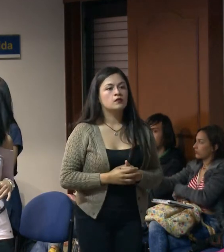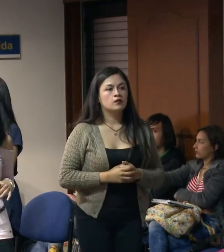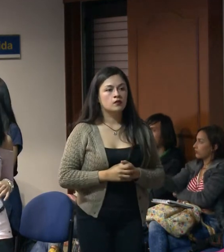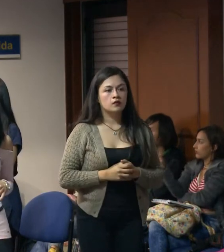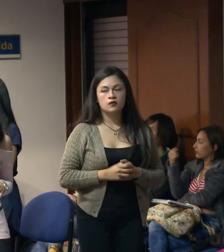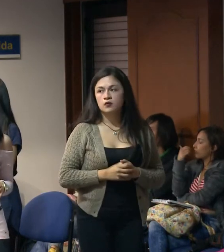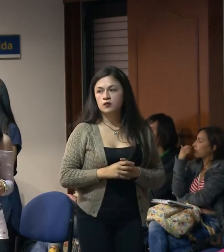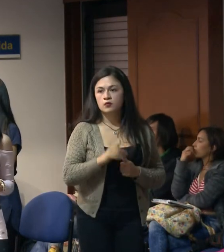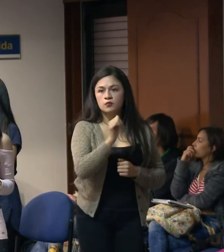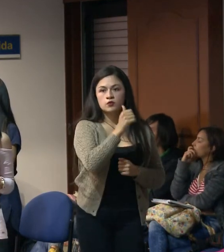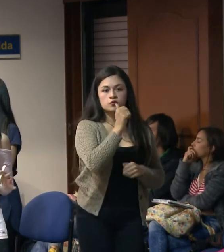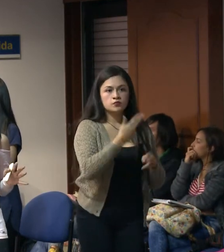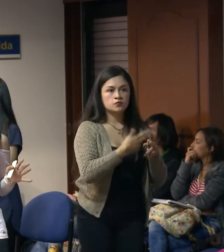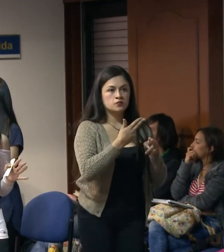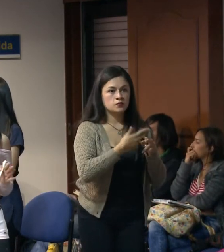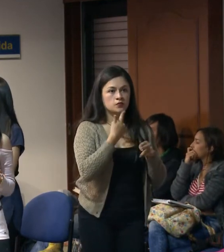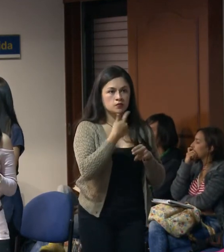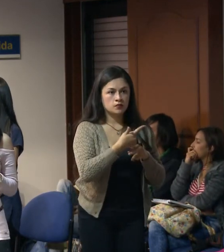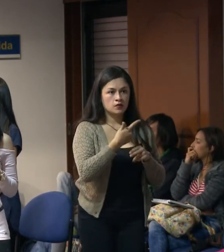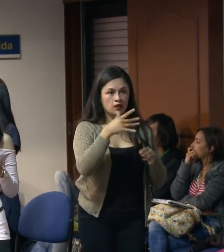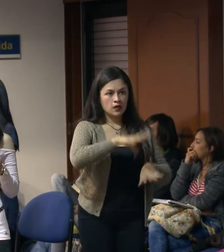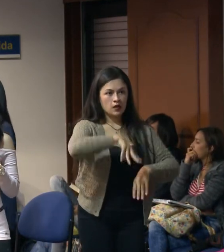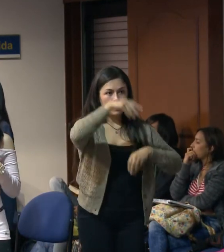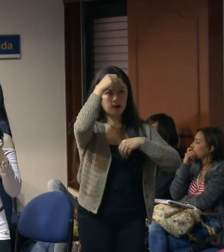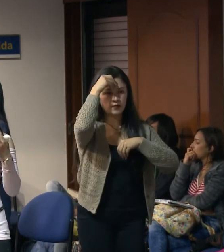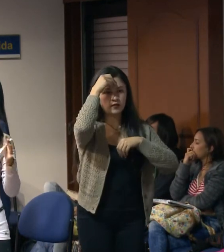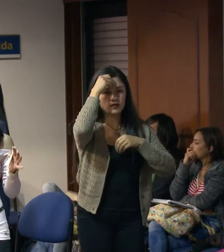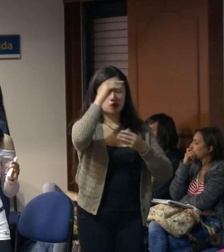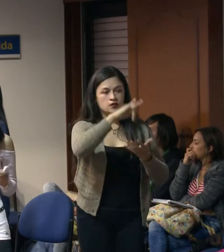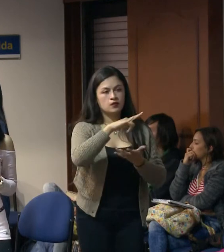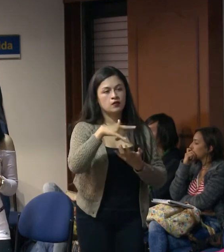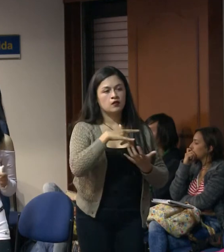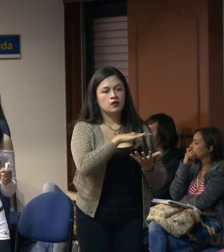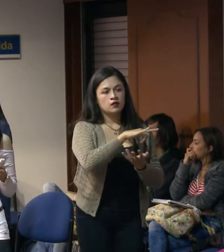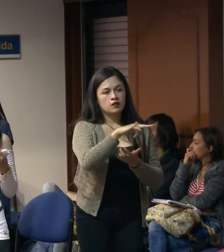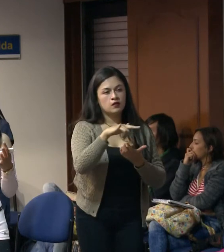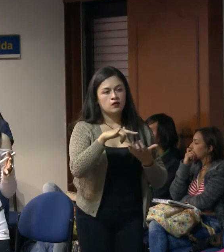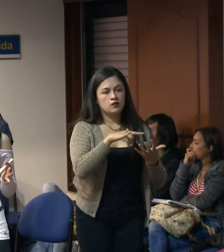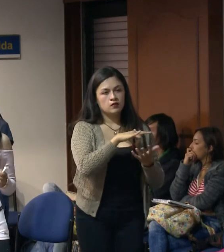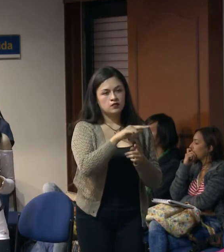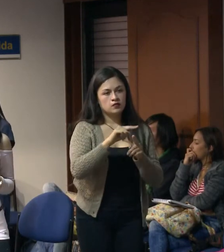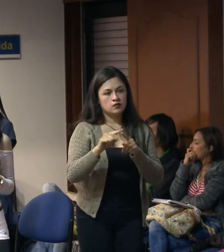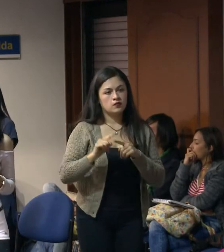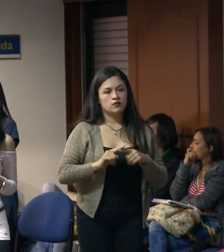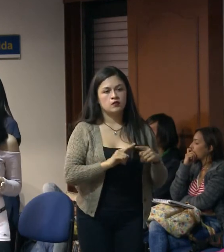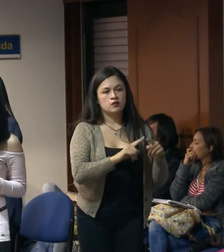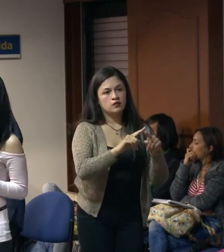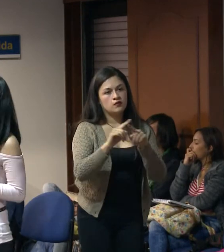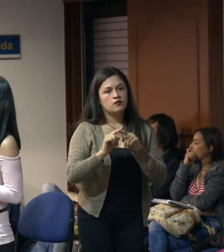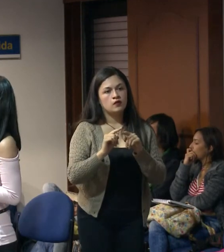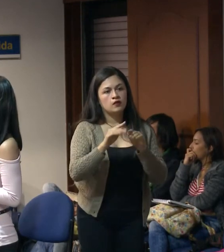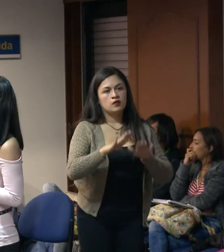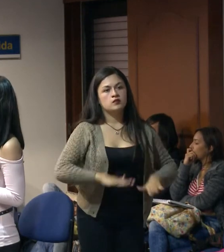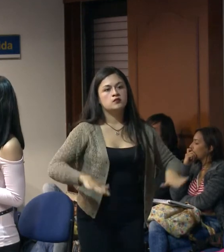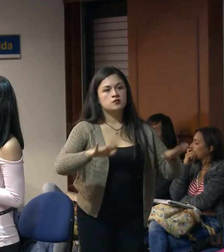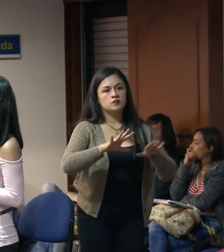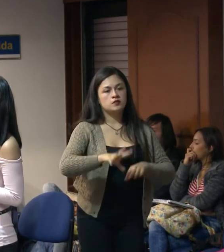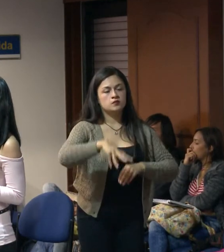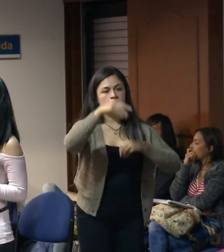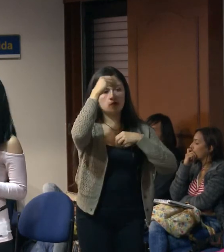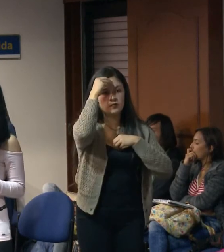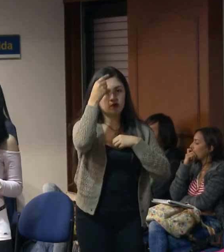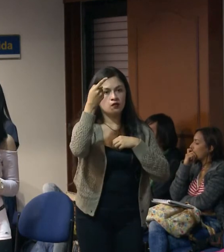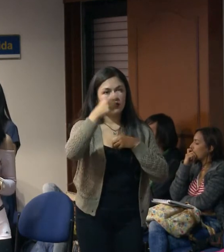su mismo nombre lo indica, es un aprendizaje globalizador donde se tiene en cuenta diferentes áreas para que el niño aprenda. También se